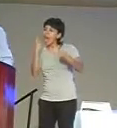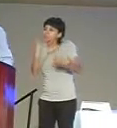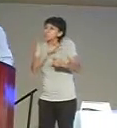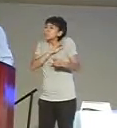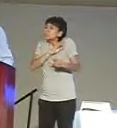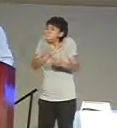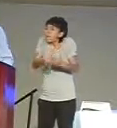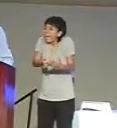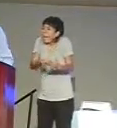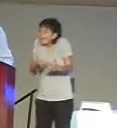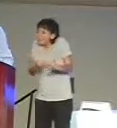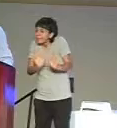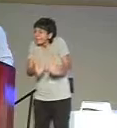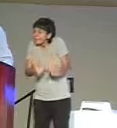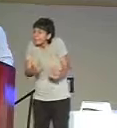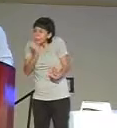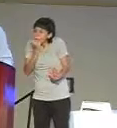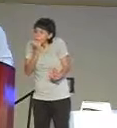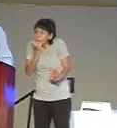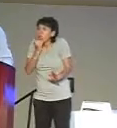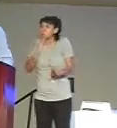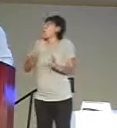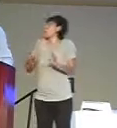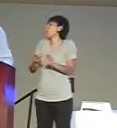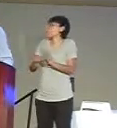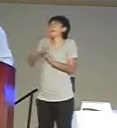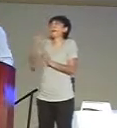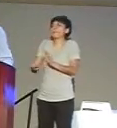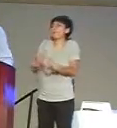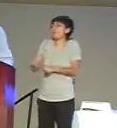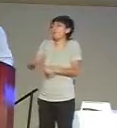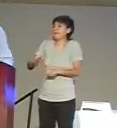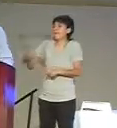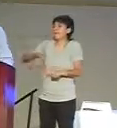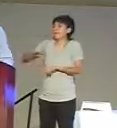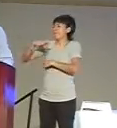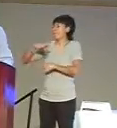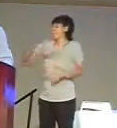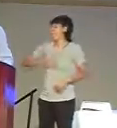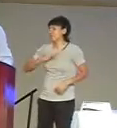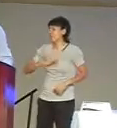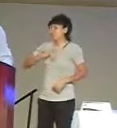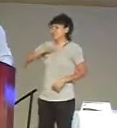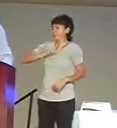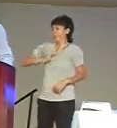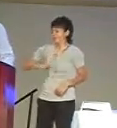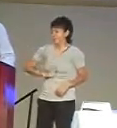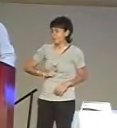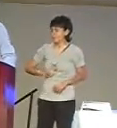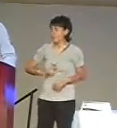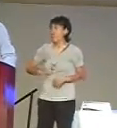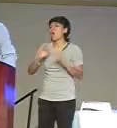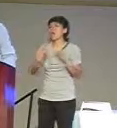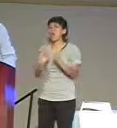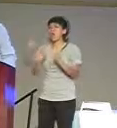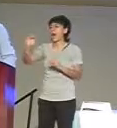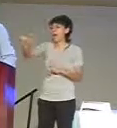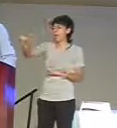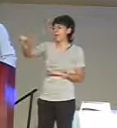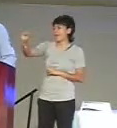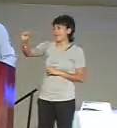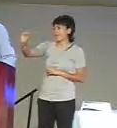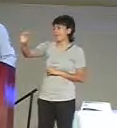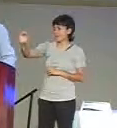infecciones endourinarias, y por supuesto la sepsis, tienen mucho que ver con